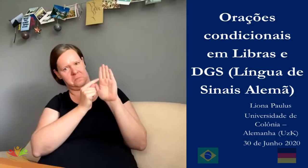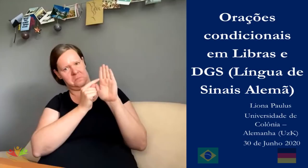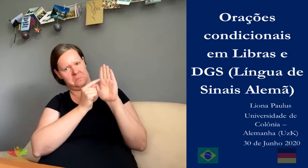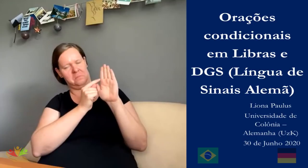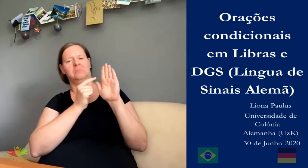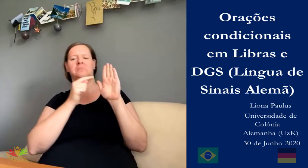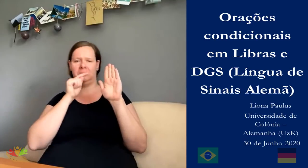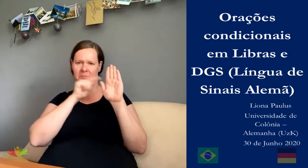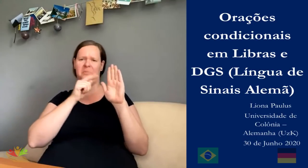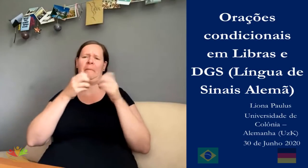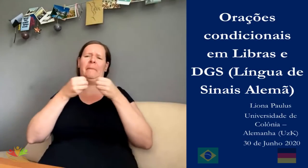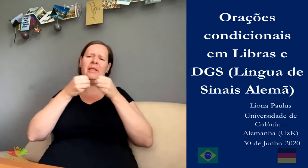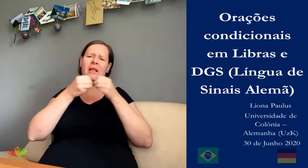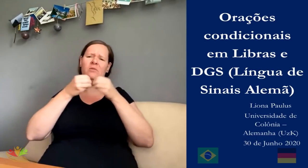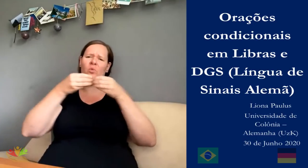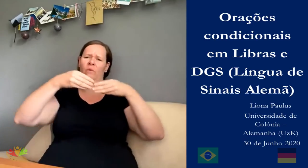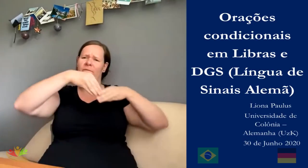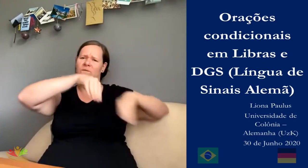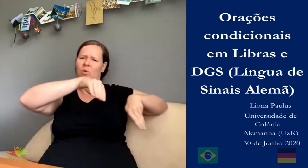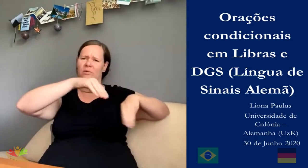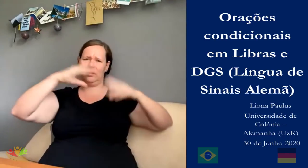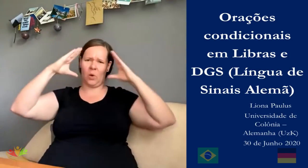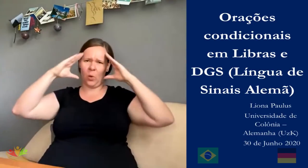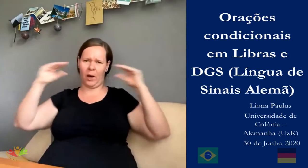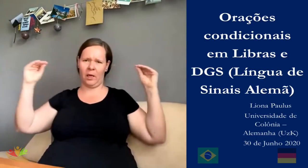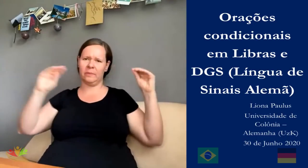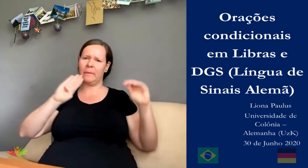numa região